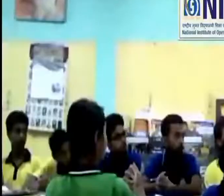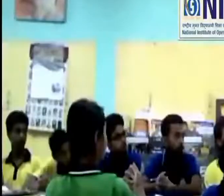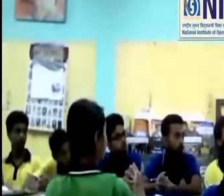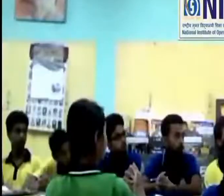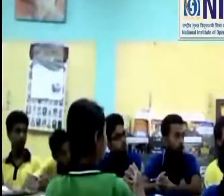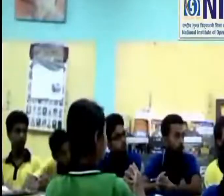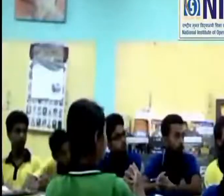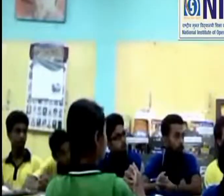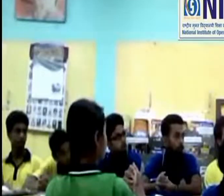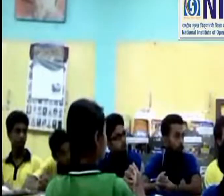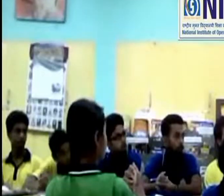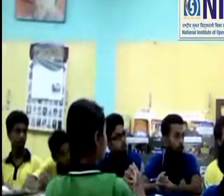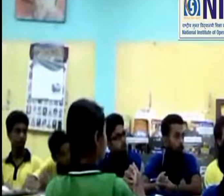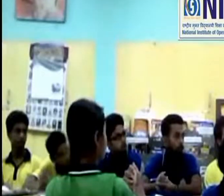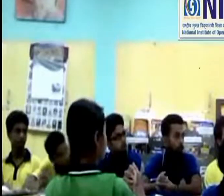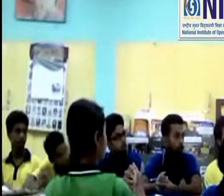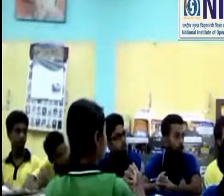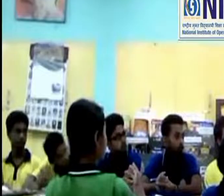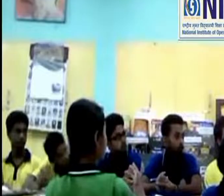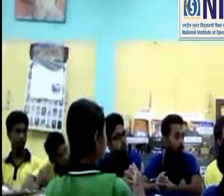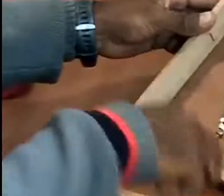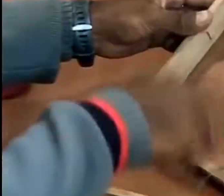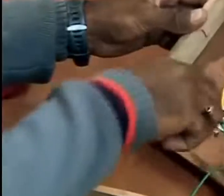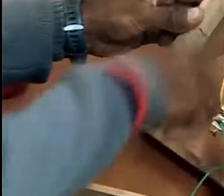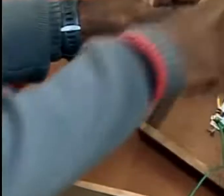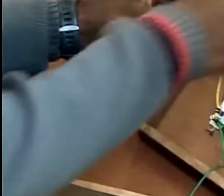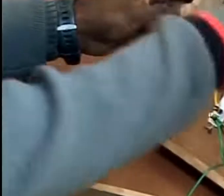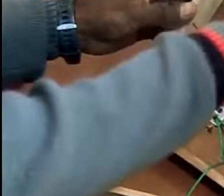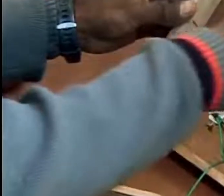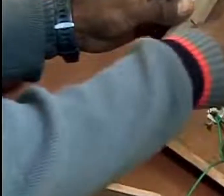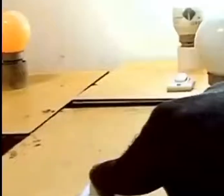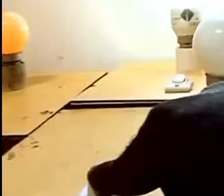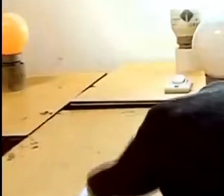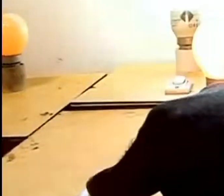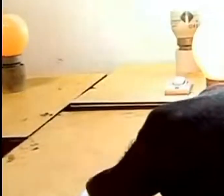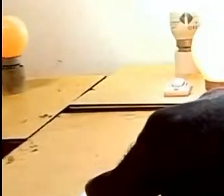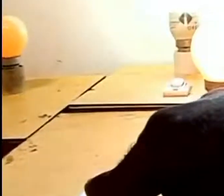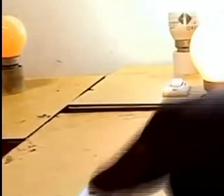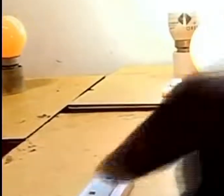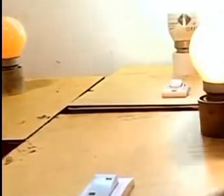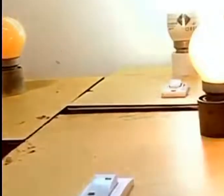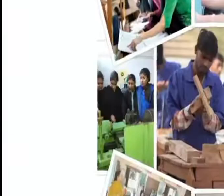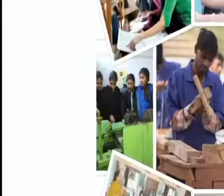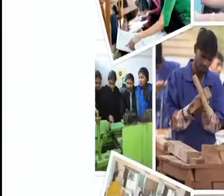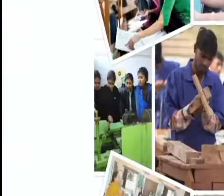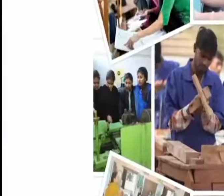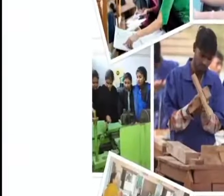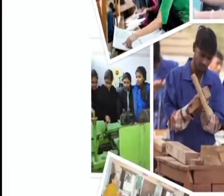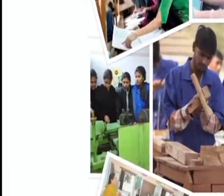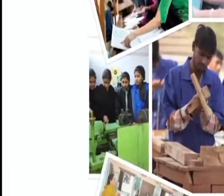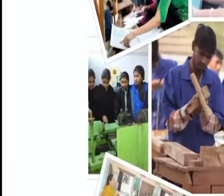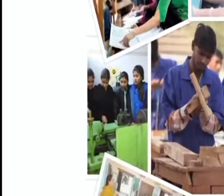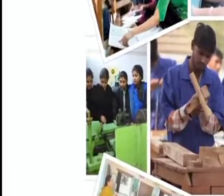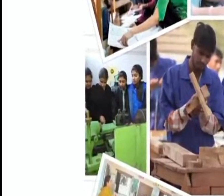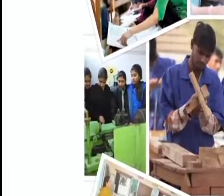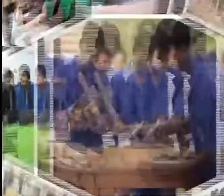रास्ता स्वयं चुने। जीवन ये प्रकाशित करने, राहों को आलोकित